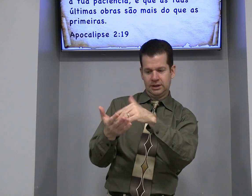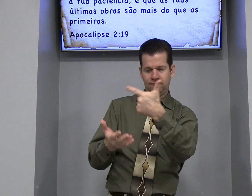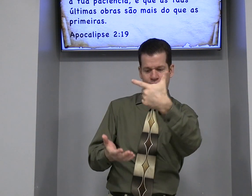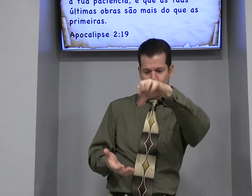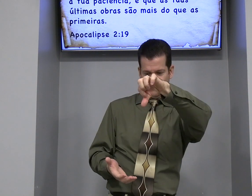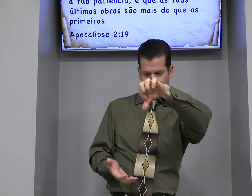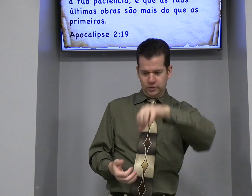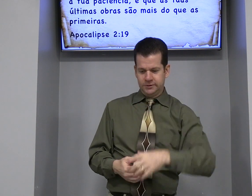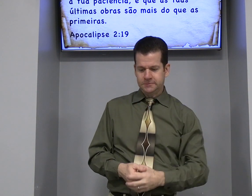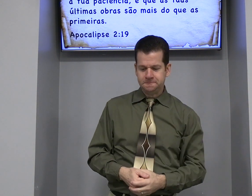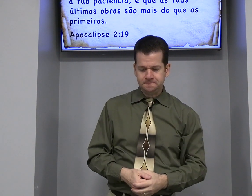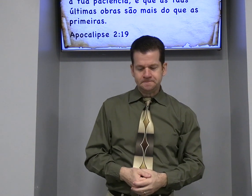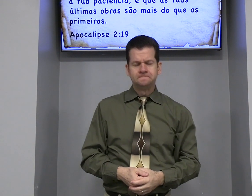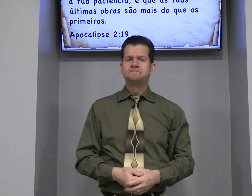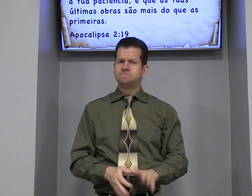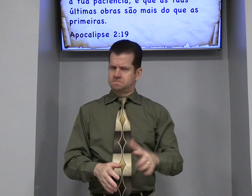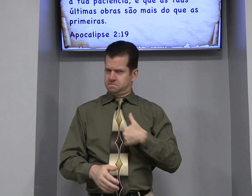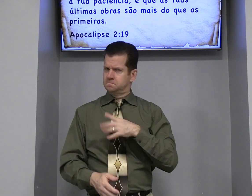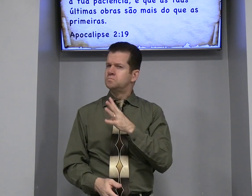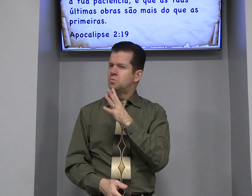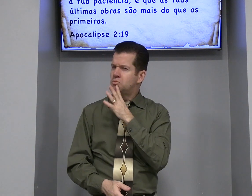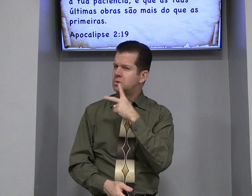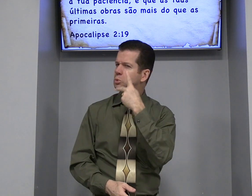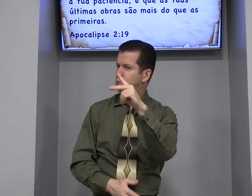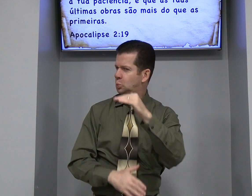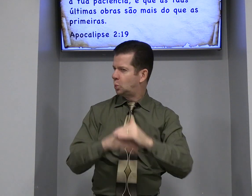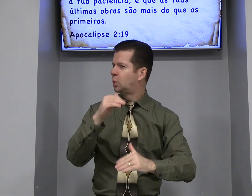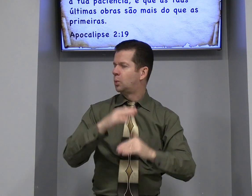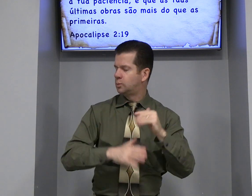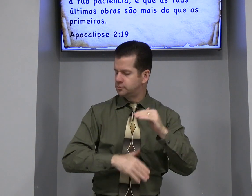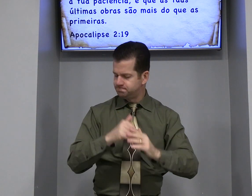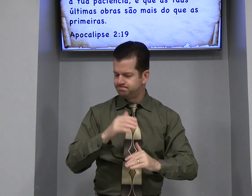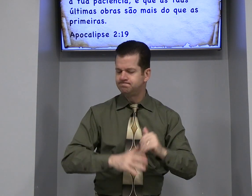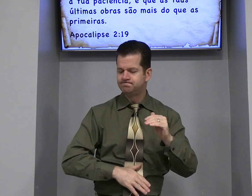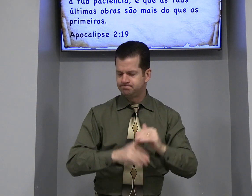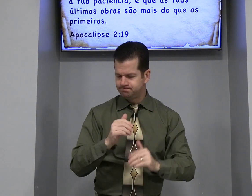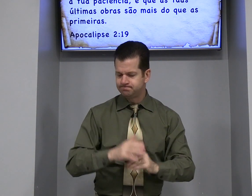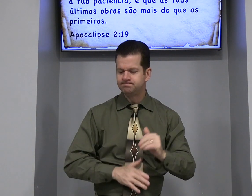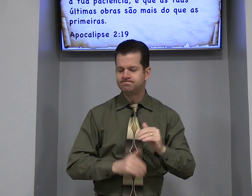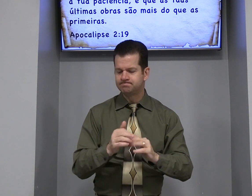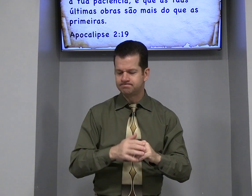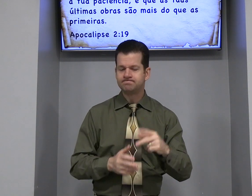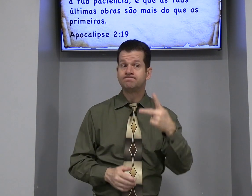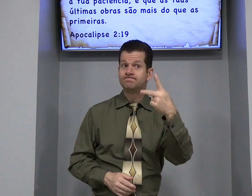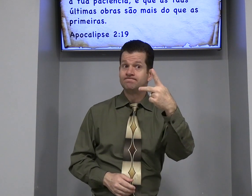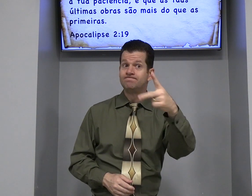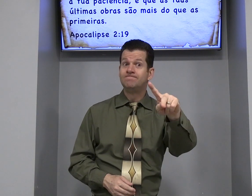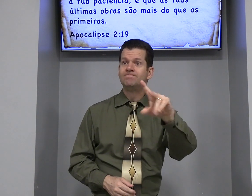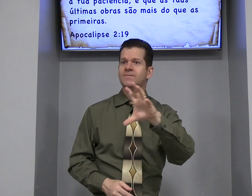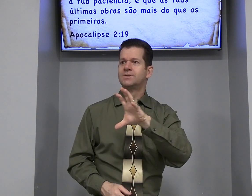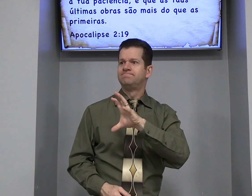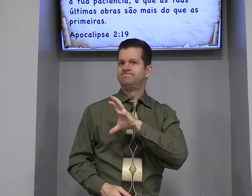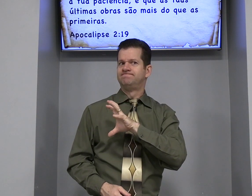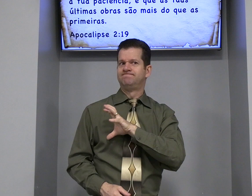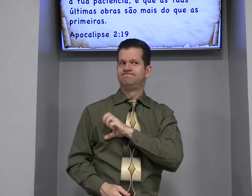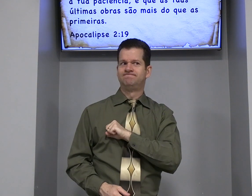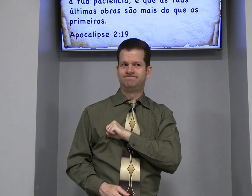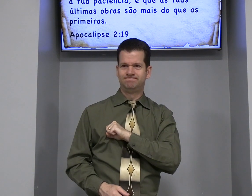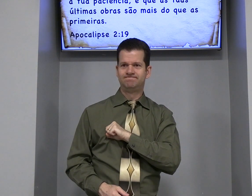Apocalipse 2, versículo 18 até 29. Eu conheço as tuas obras e o teu